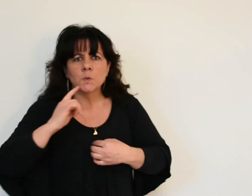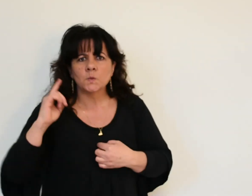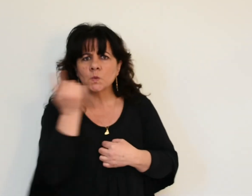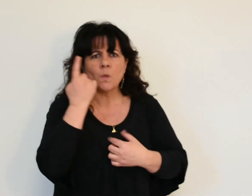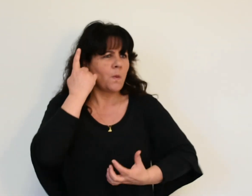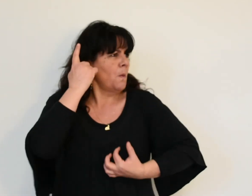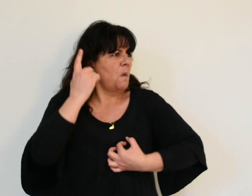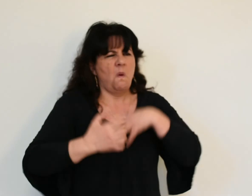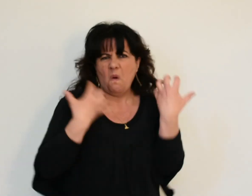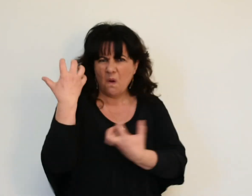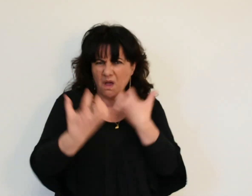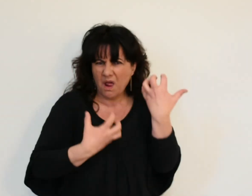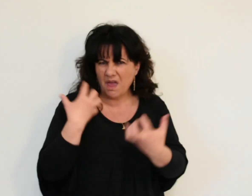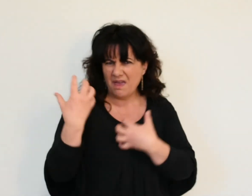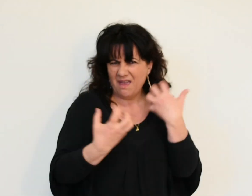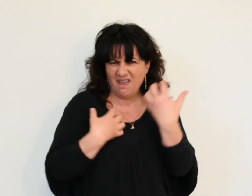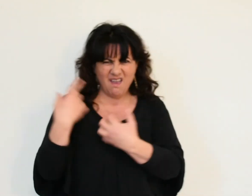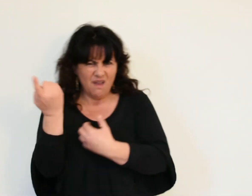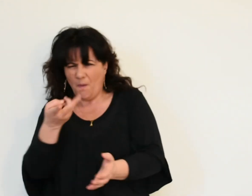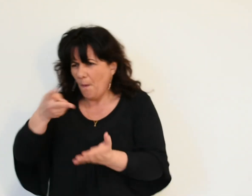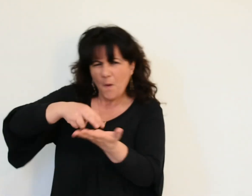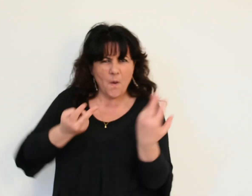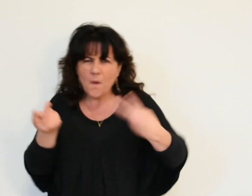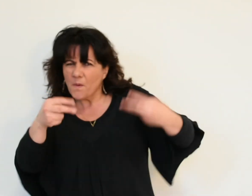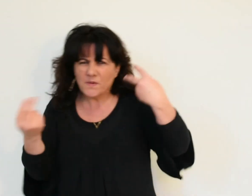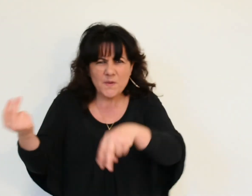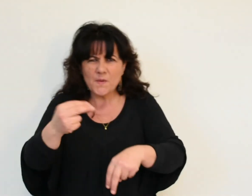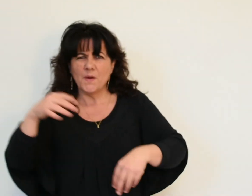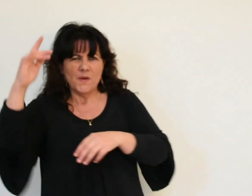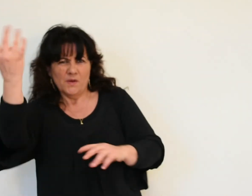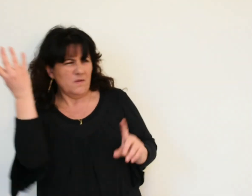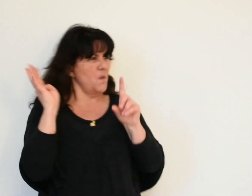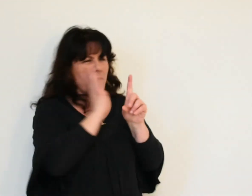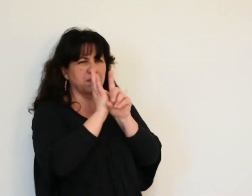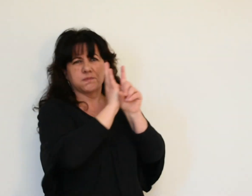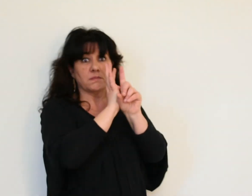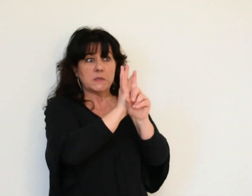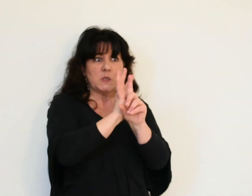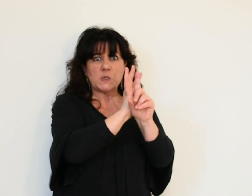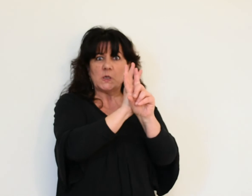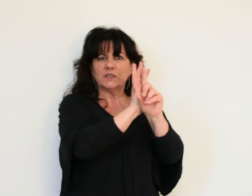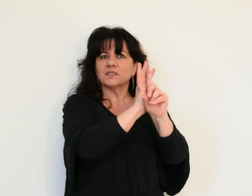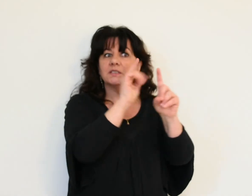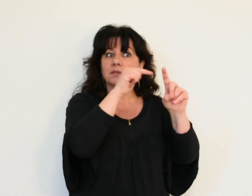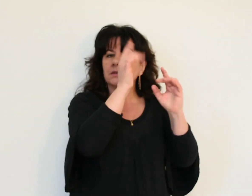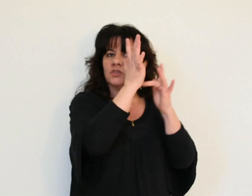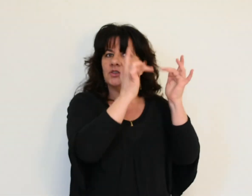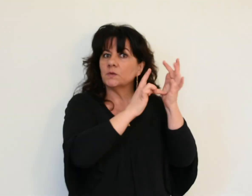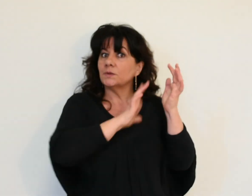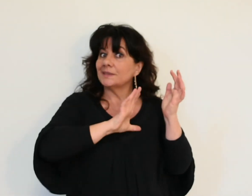Ils se levèrent, poussèrent Jésus hors de la ville et le menèrent jusqu'à un escarpement de la colline où leur ville